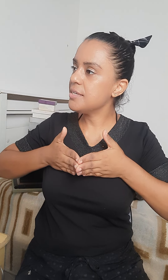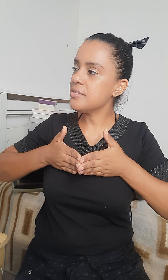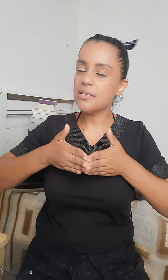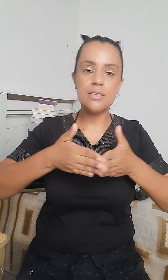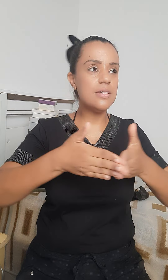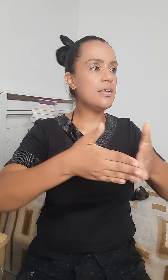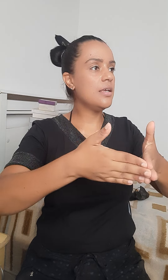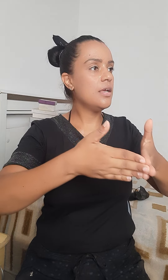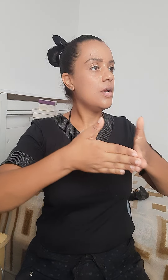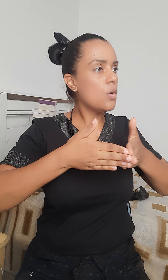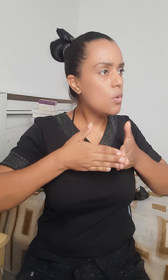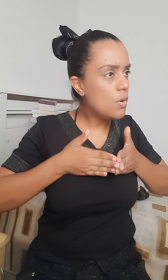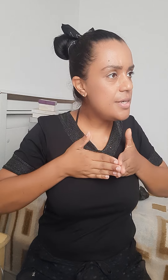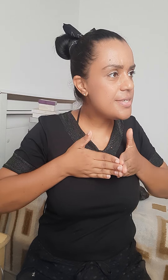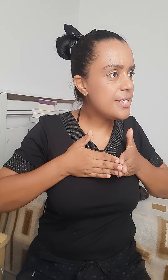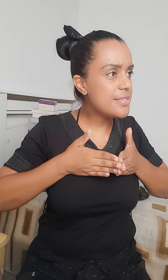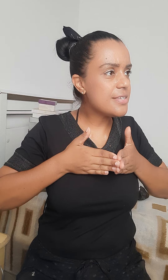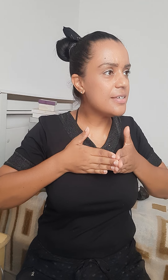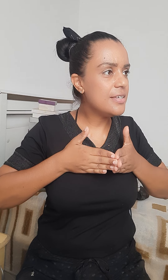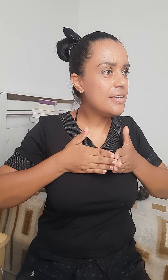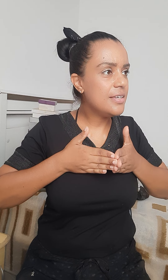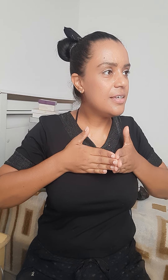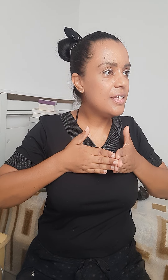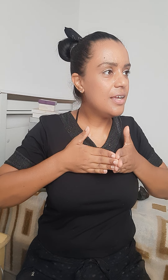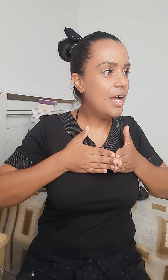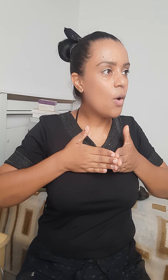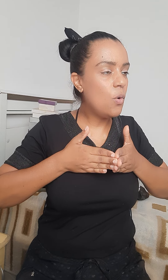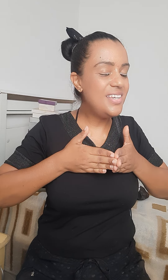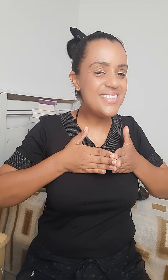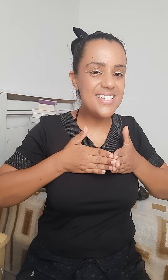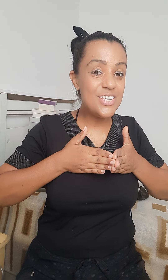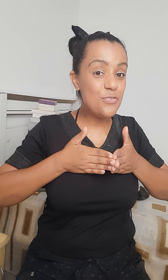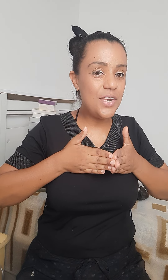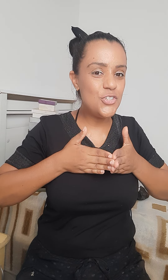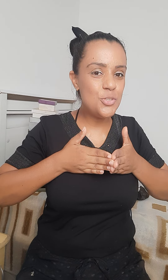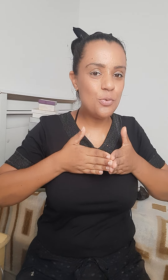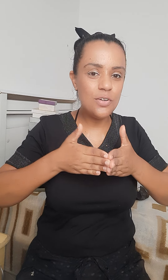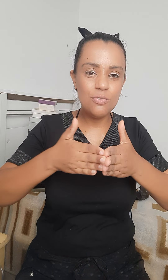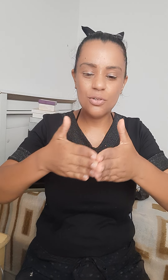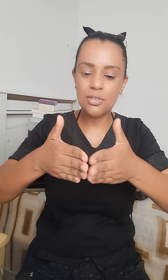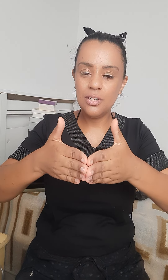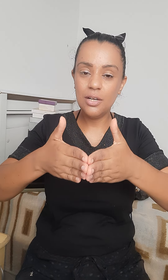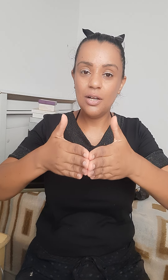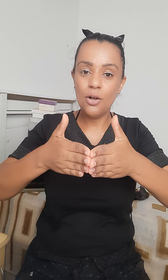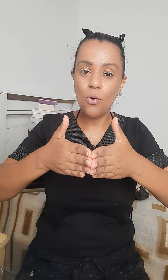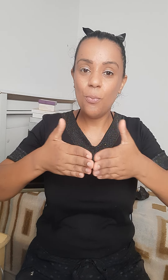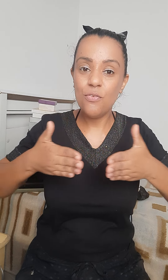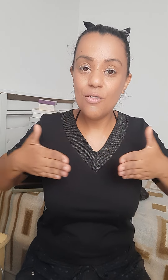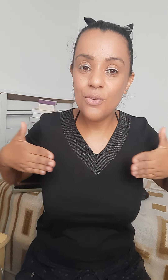licença. Com licença. Com licença é diferente de por favor. O por favor